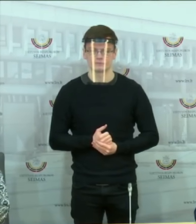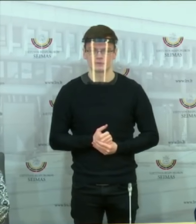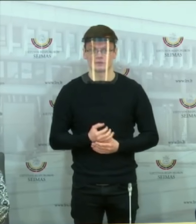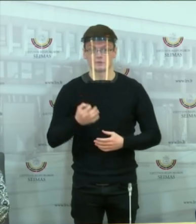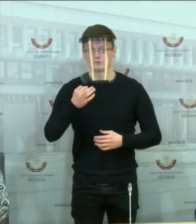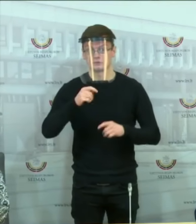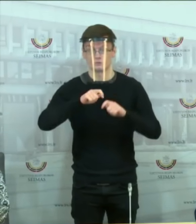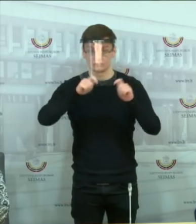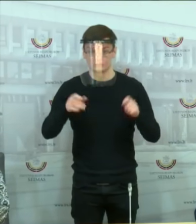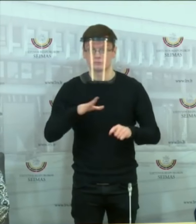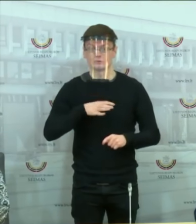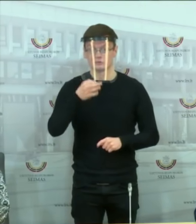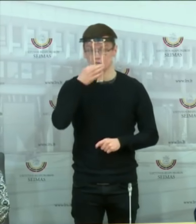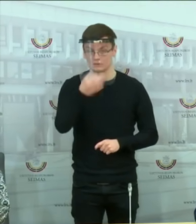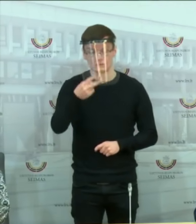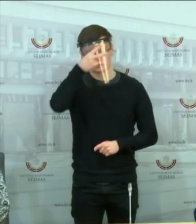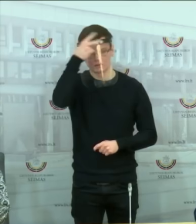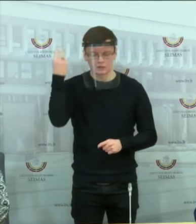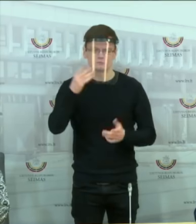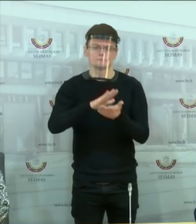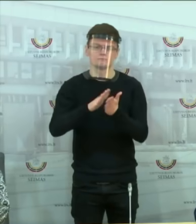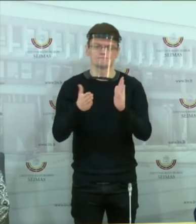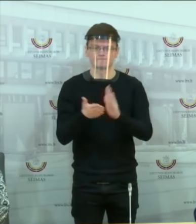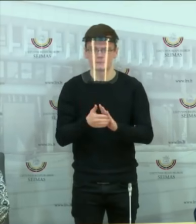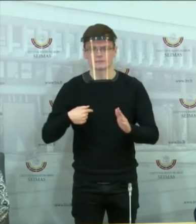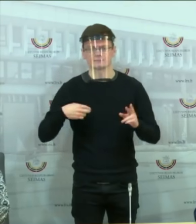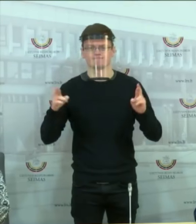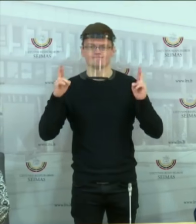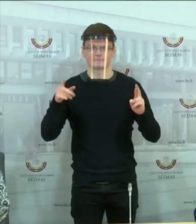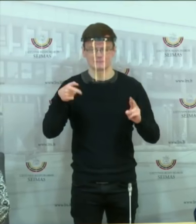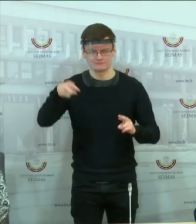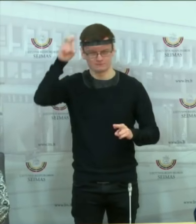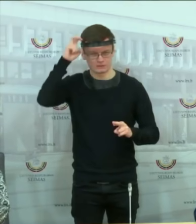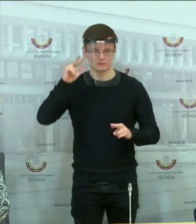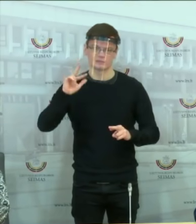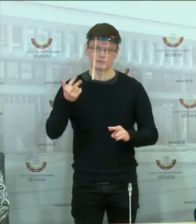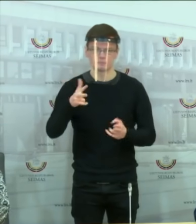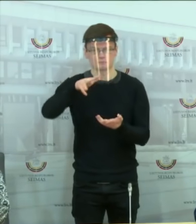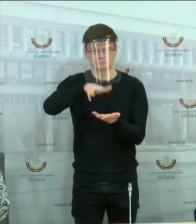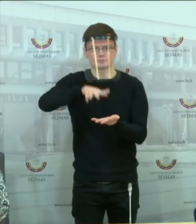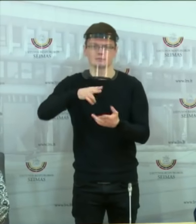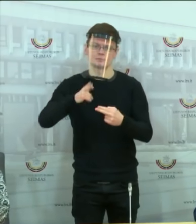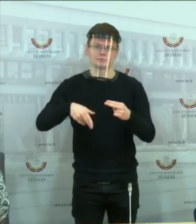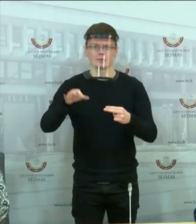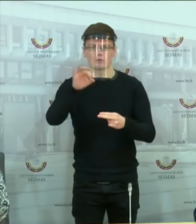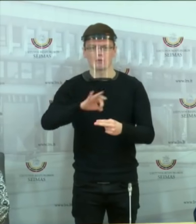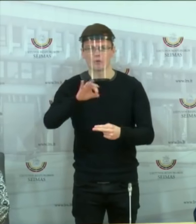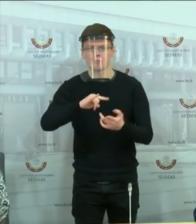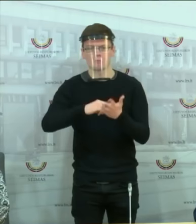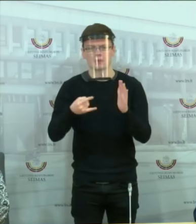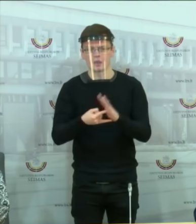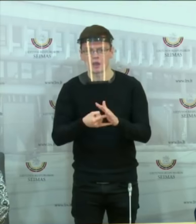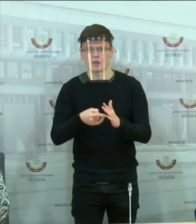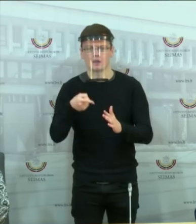tai nepaisant to, kad Lietuva ruošiasi, aš tikiuosi, trečiadienį vyriausybė priims dėl sprendimus dėl planinių paslaugų